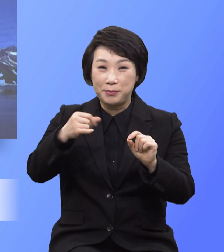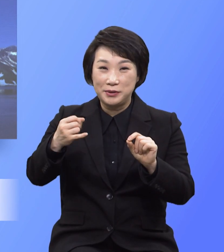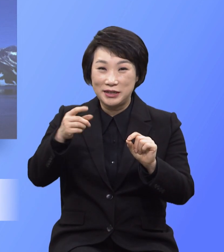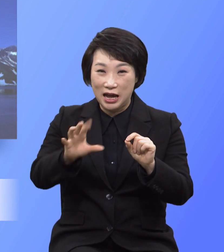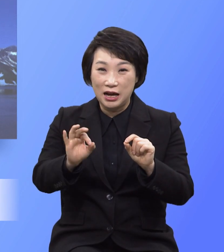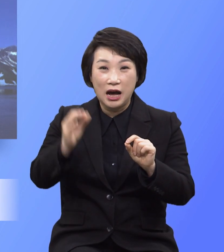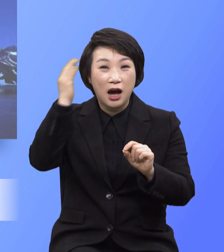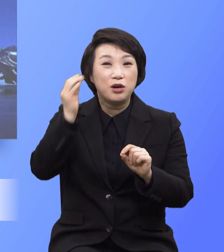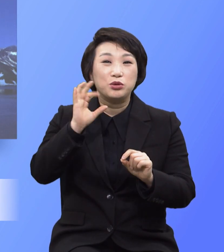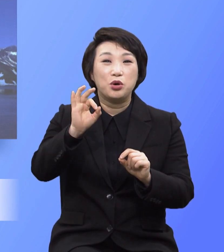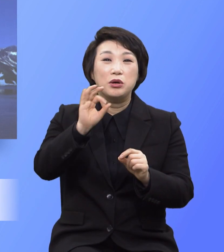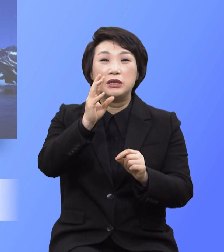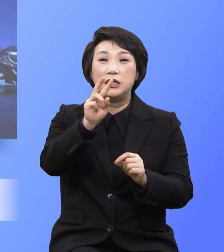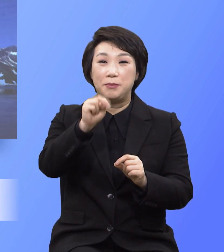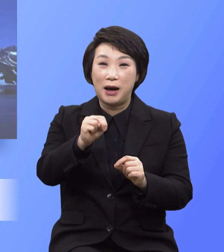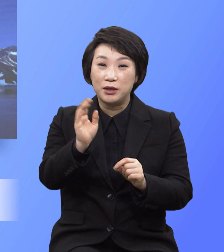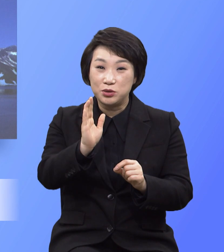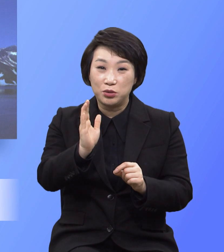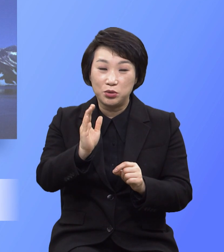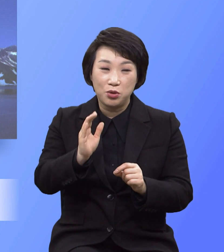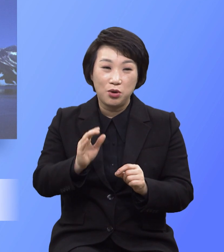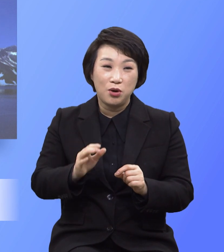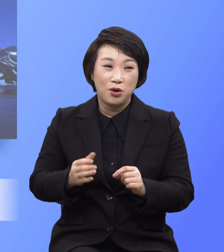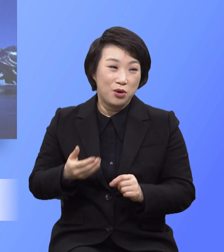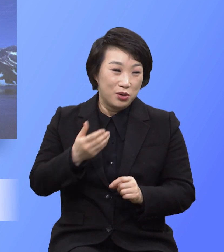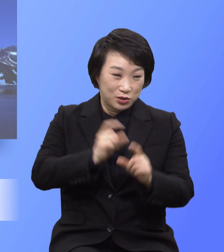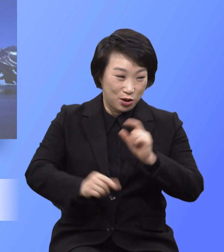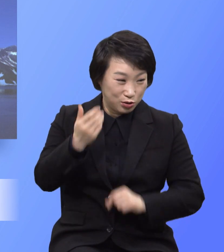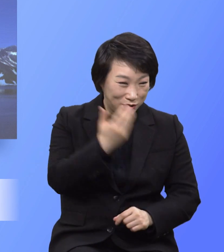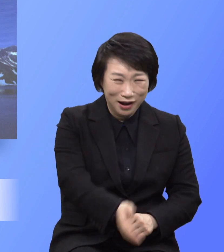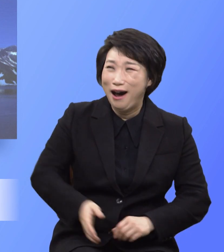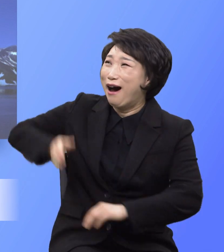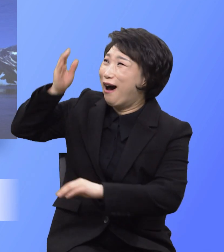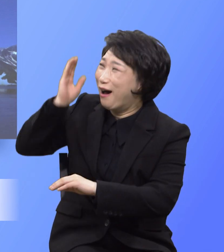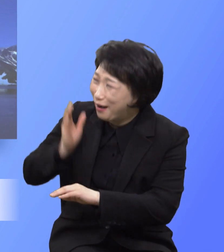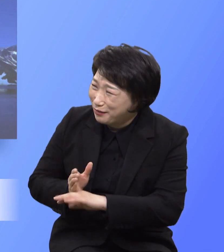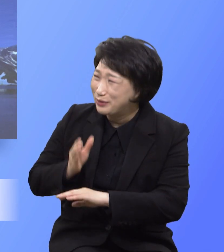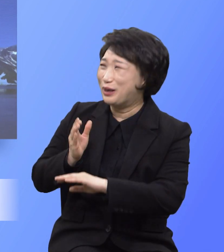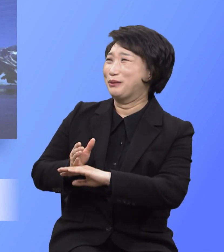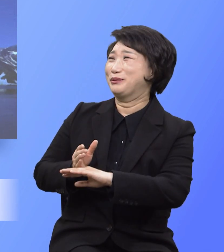돈으로 20,000원 돈 되는 말씀 감사합니다.